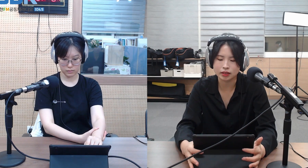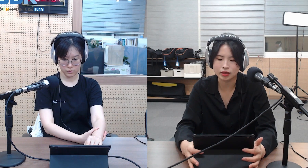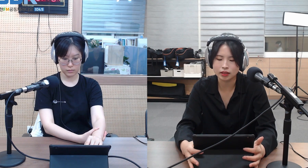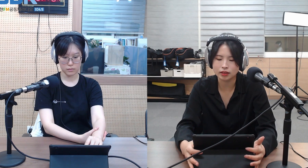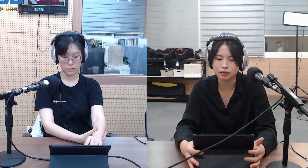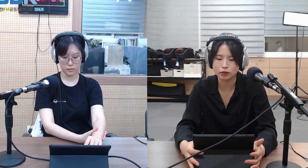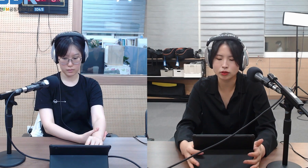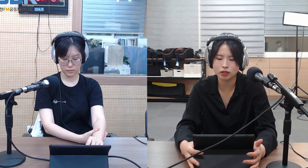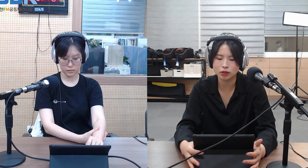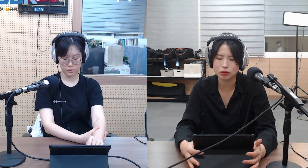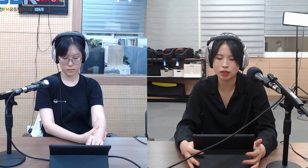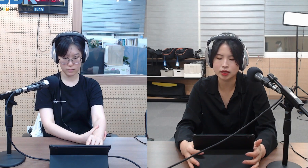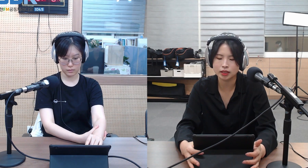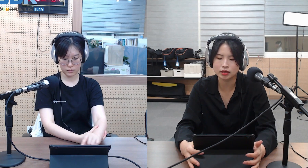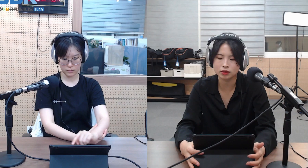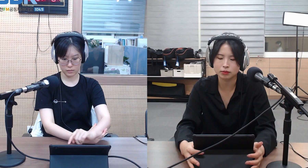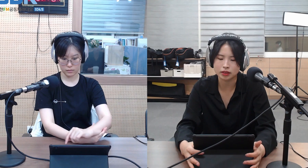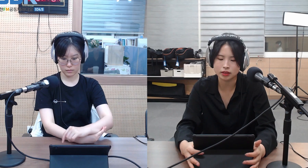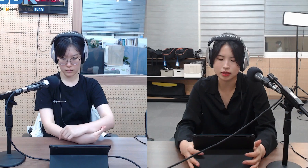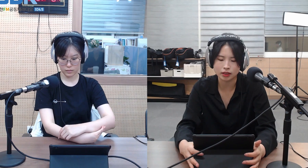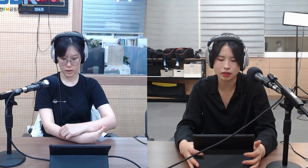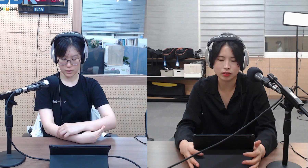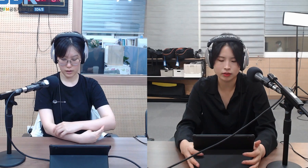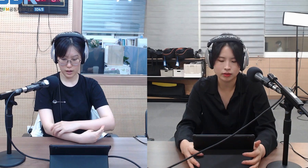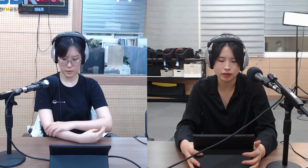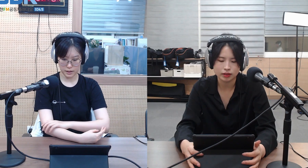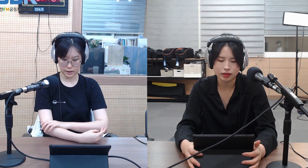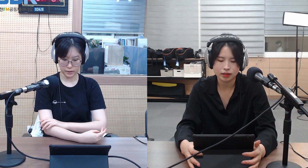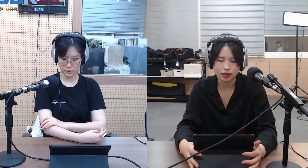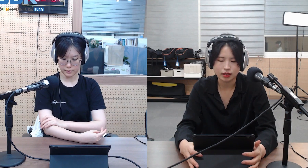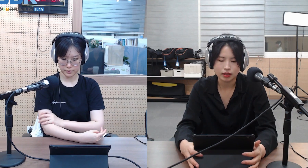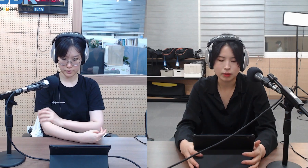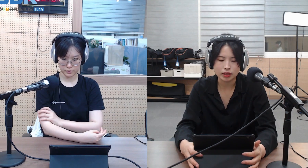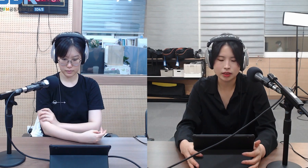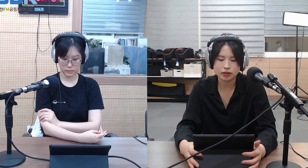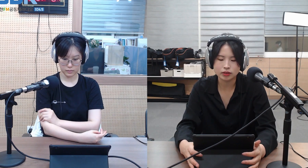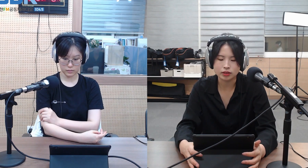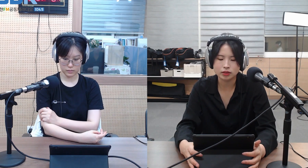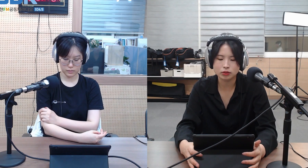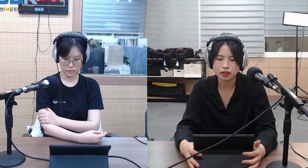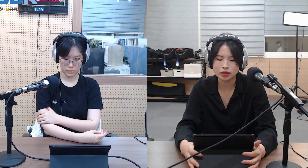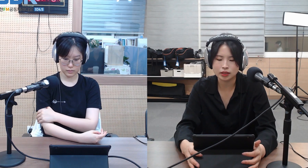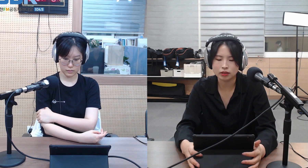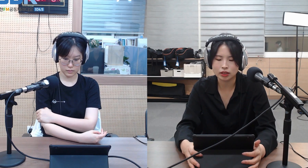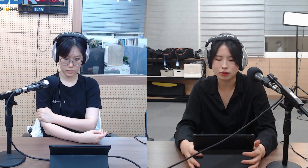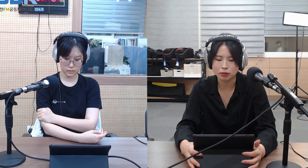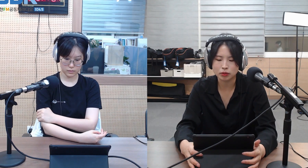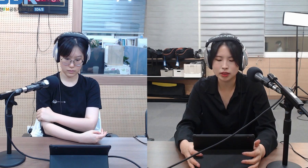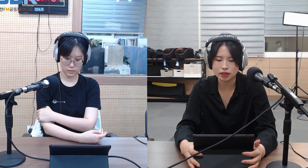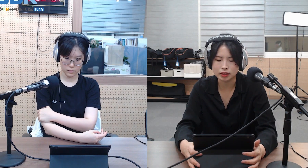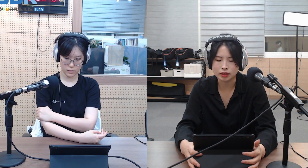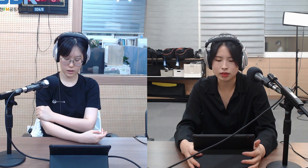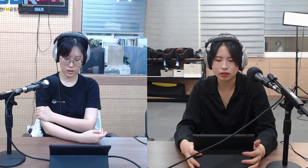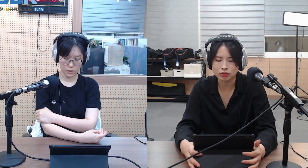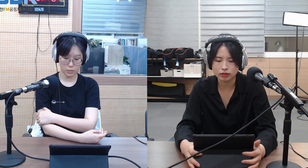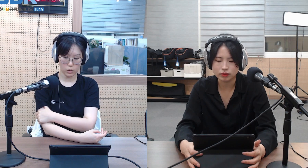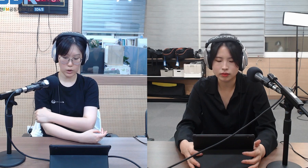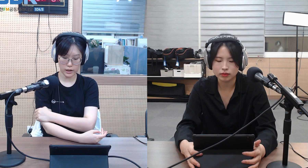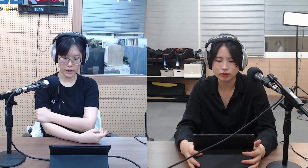스틱, 음료는 콜라 사이즈업 맞으신가요? 네, 맞아요. 매장에서 드시고 가시나요? 아니면 포장하시나요? 먹고